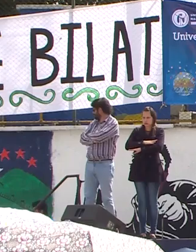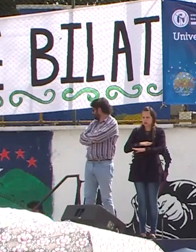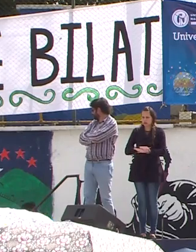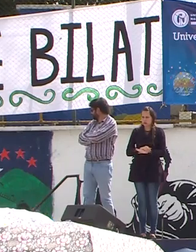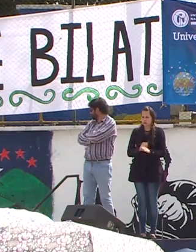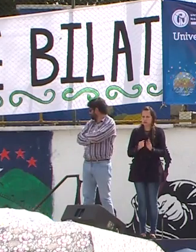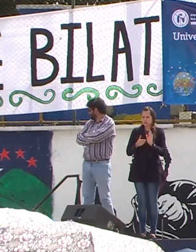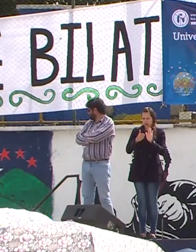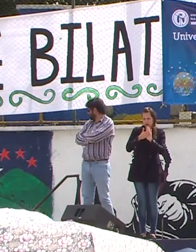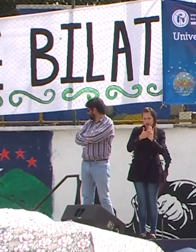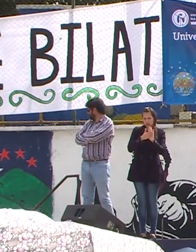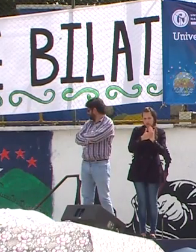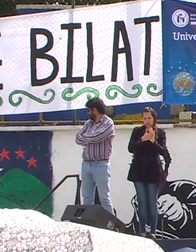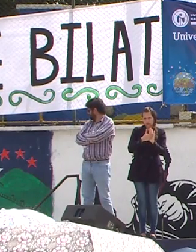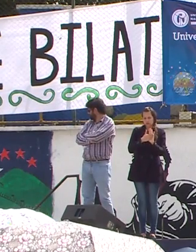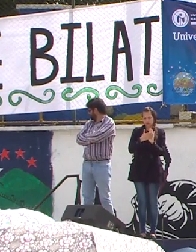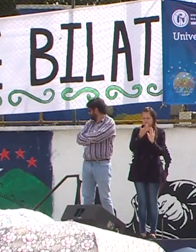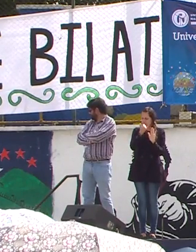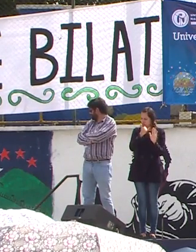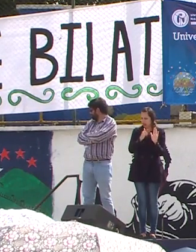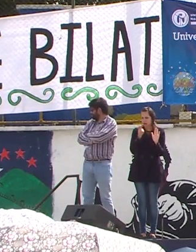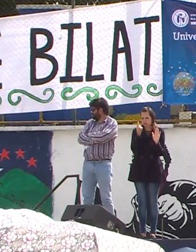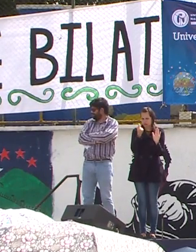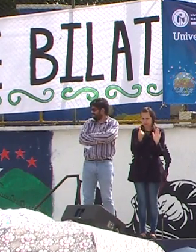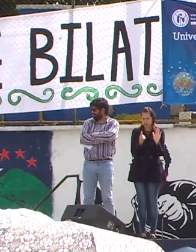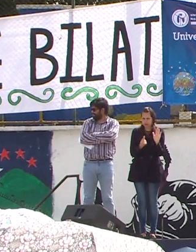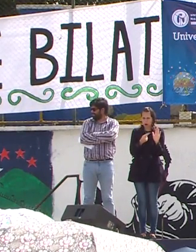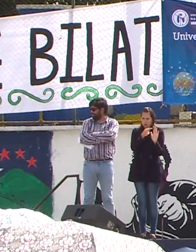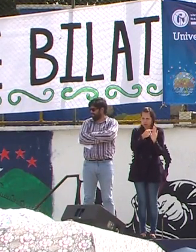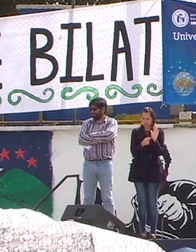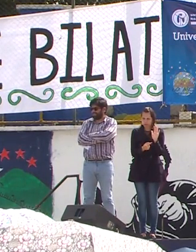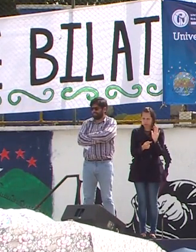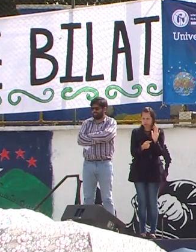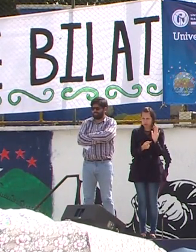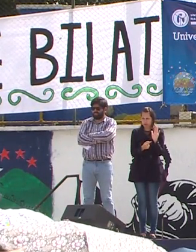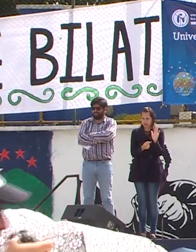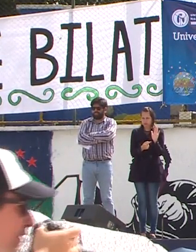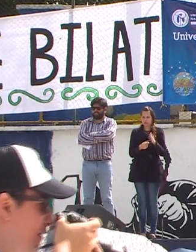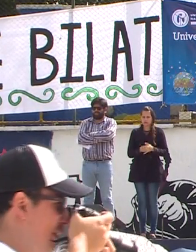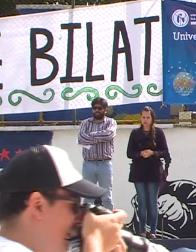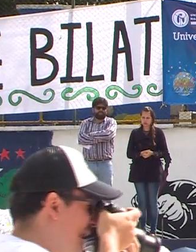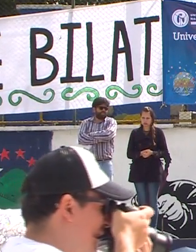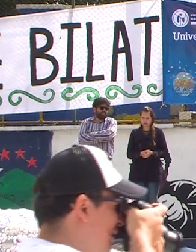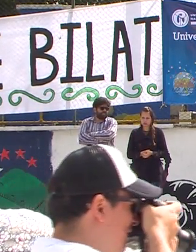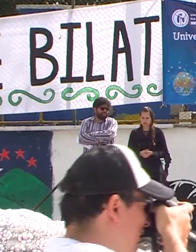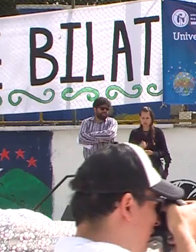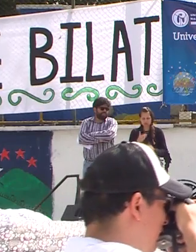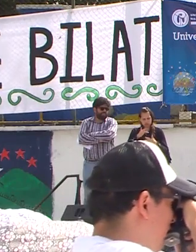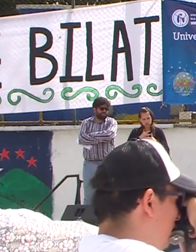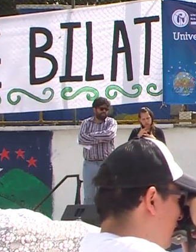argumentación, al detalle. Aquí ha quedado expuesta nuestra voluntad.